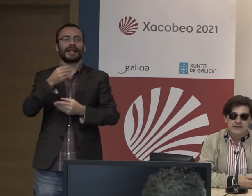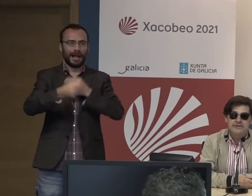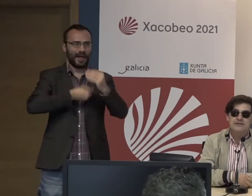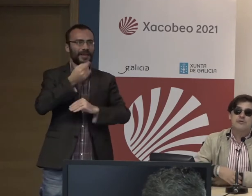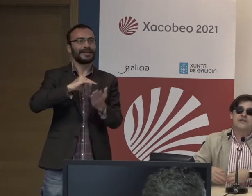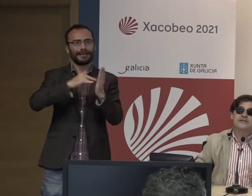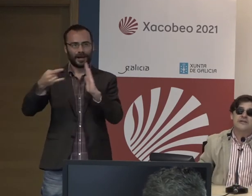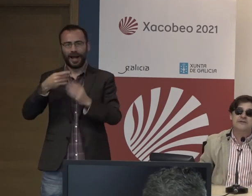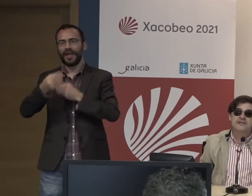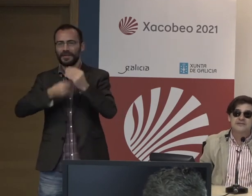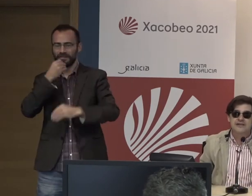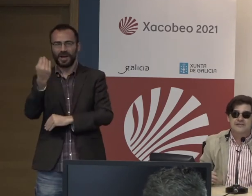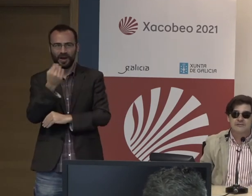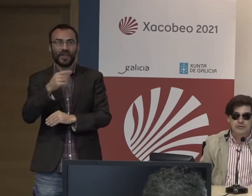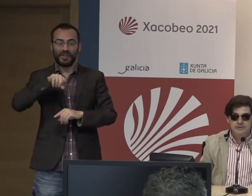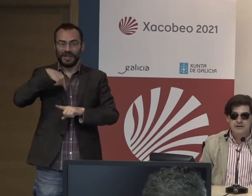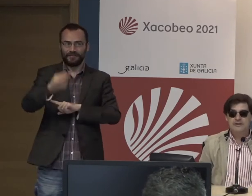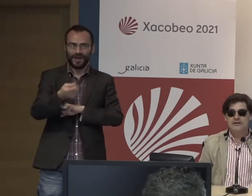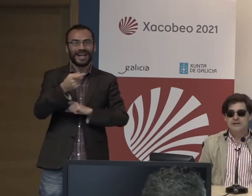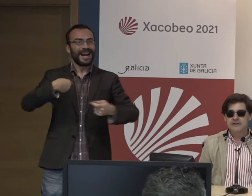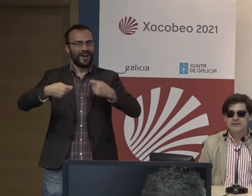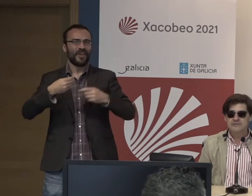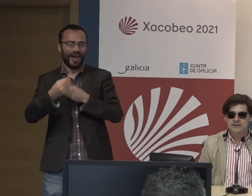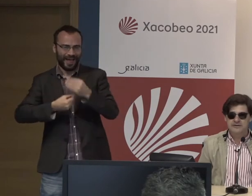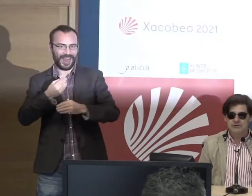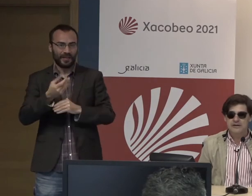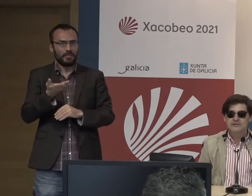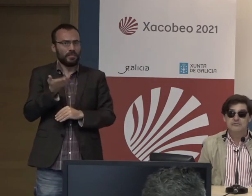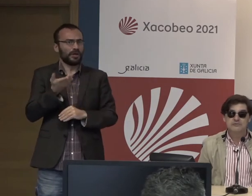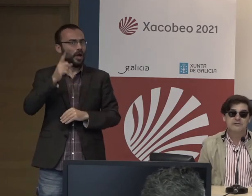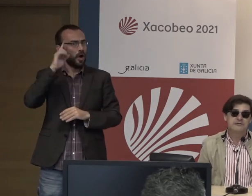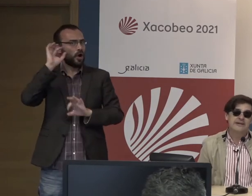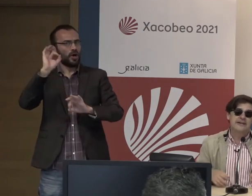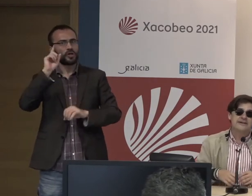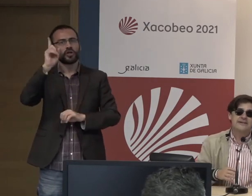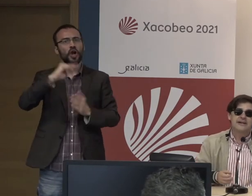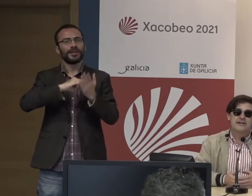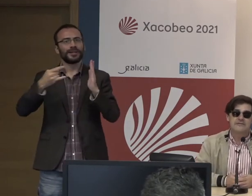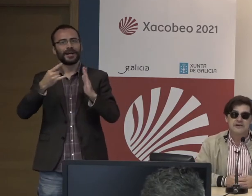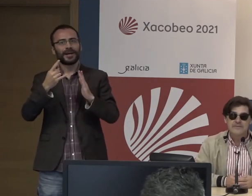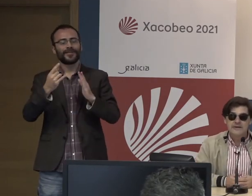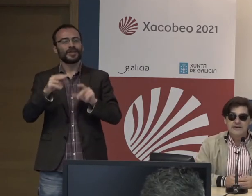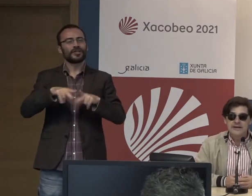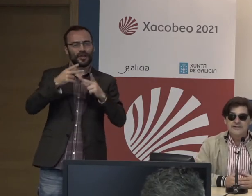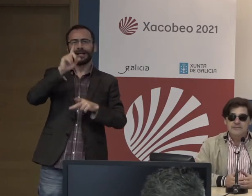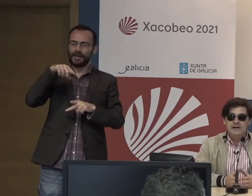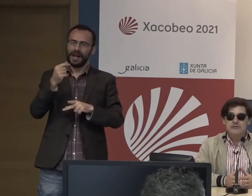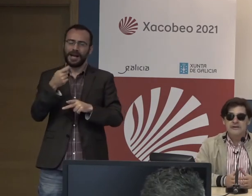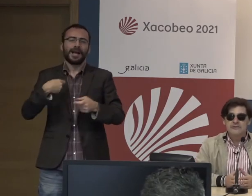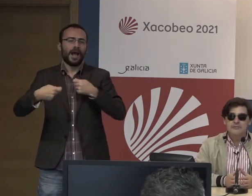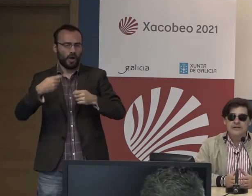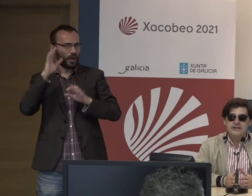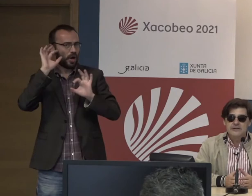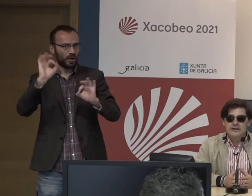guste más, y entonces ya se hace business, se hace negocio, que también es normal. Esto no es una cuestión de calidad de vida. En ese marco,